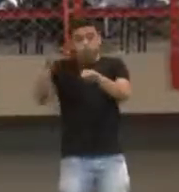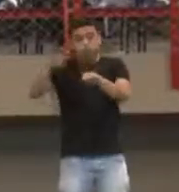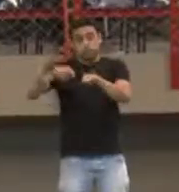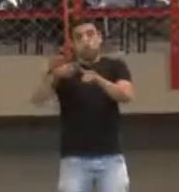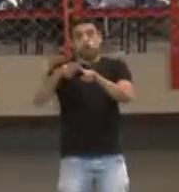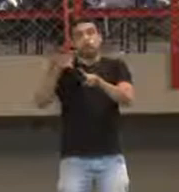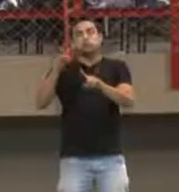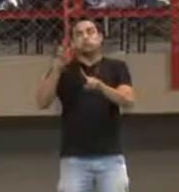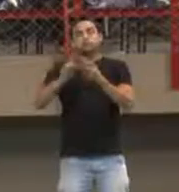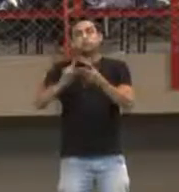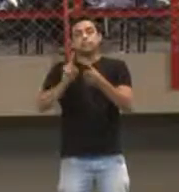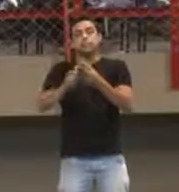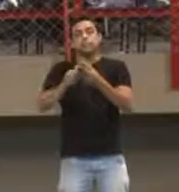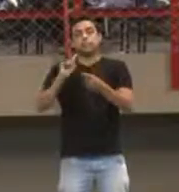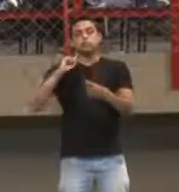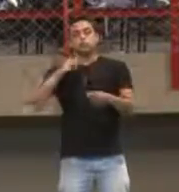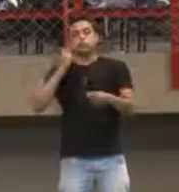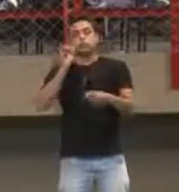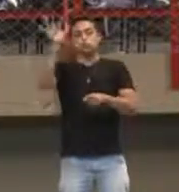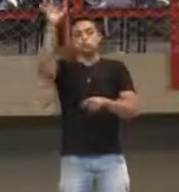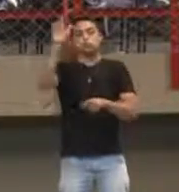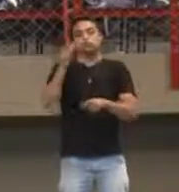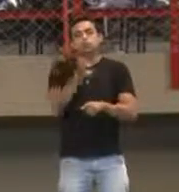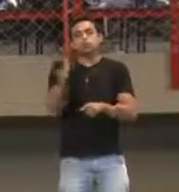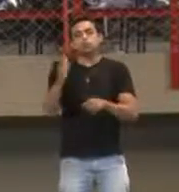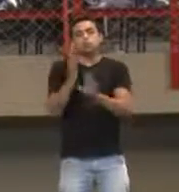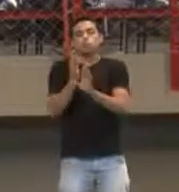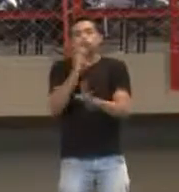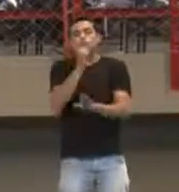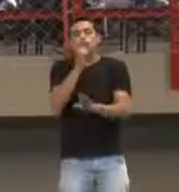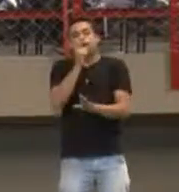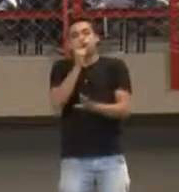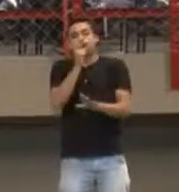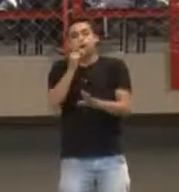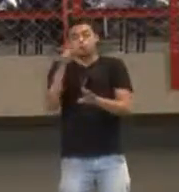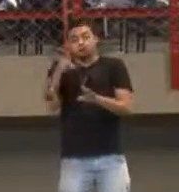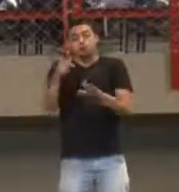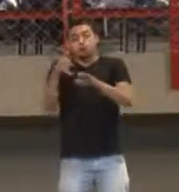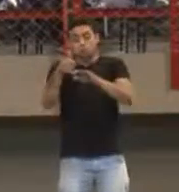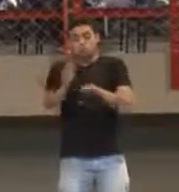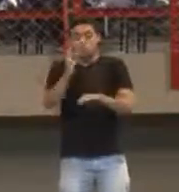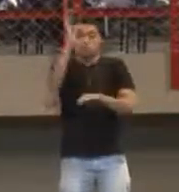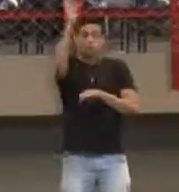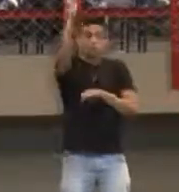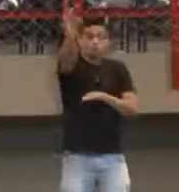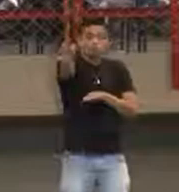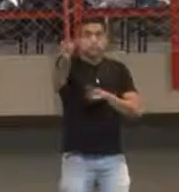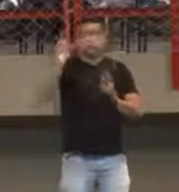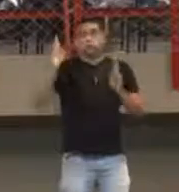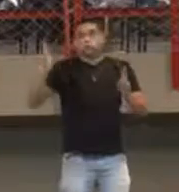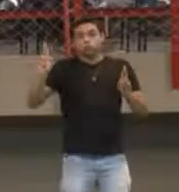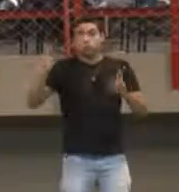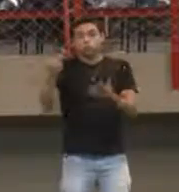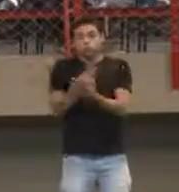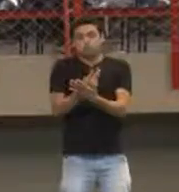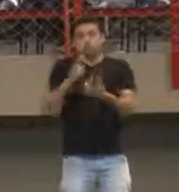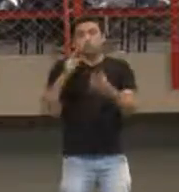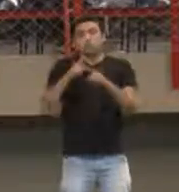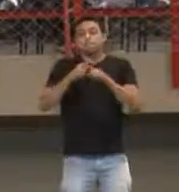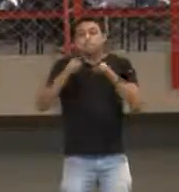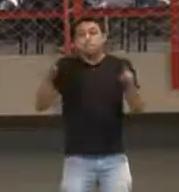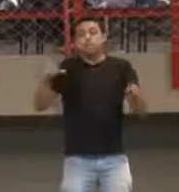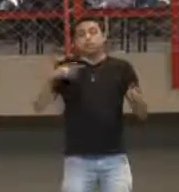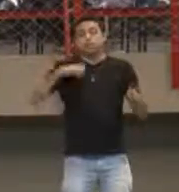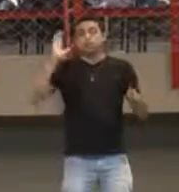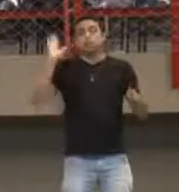não poluente, porque o único produto é a água. O hidrogênio, dizem que vai ser o combustível do futuro, e assim a gente espera. Só que